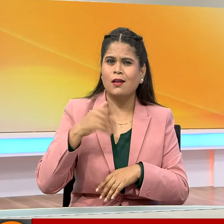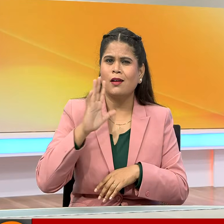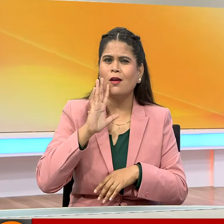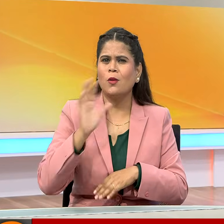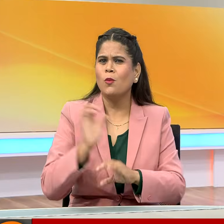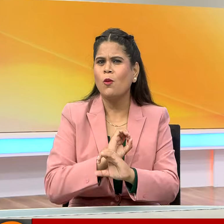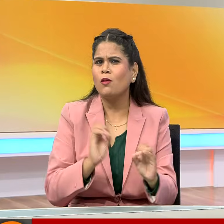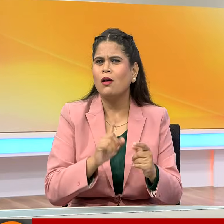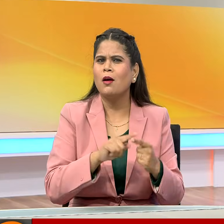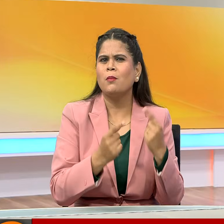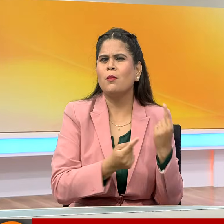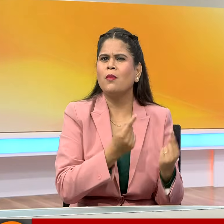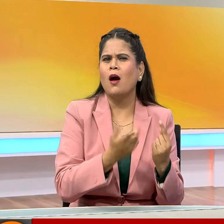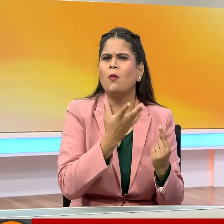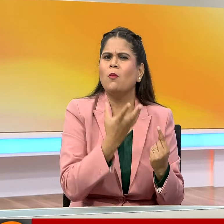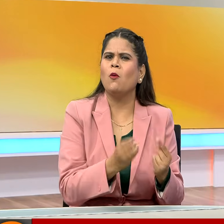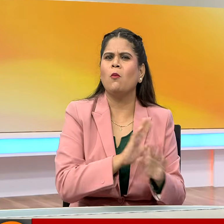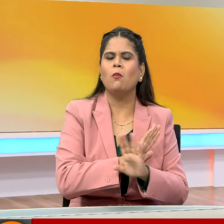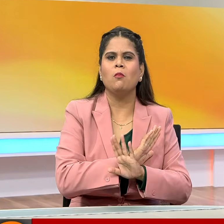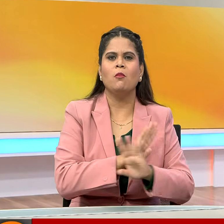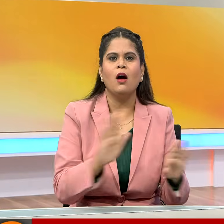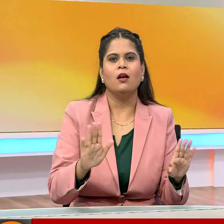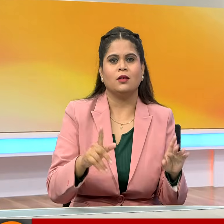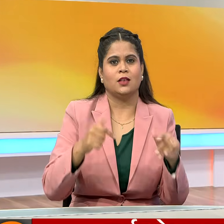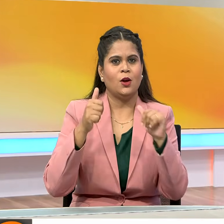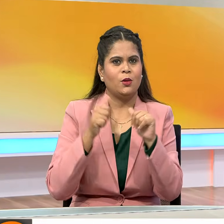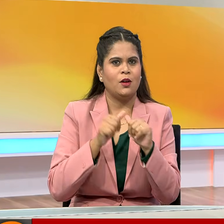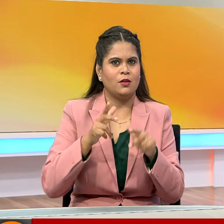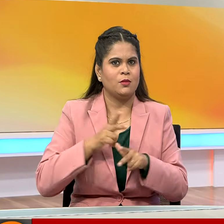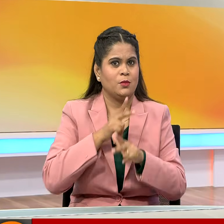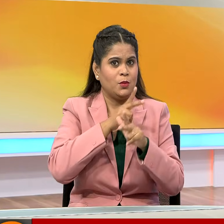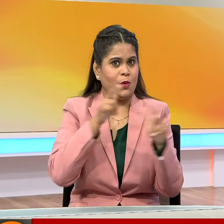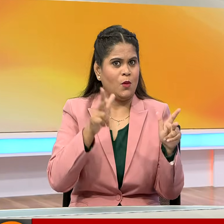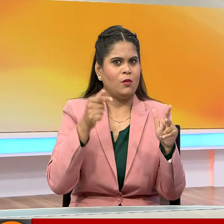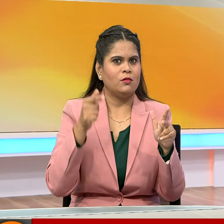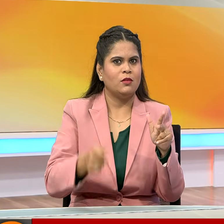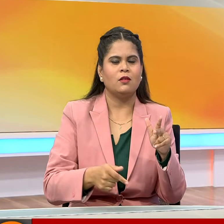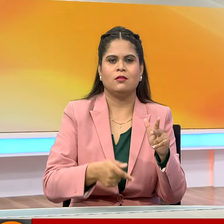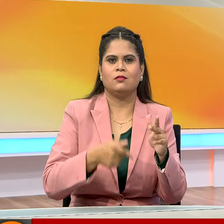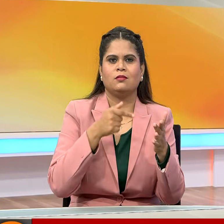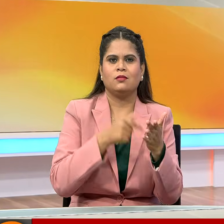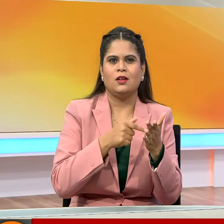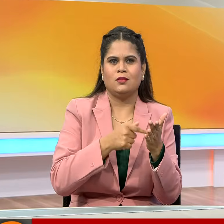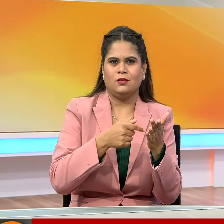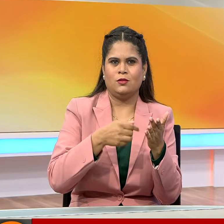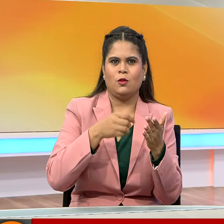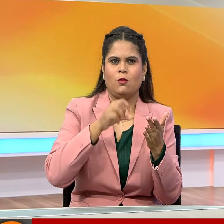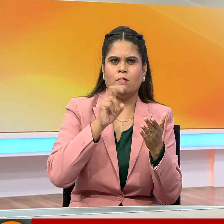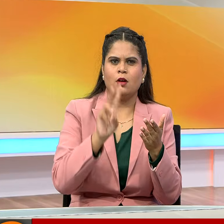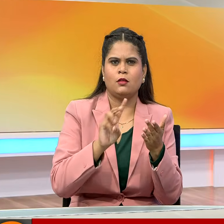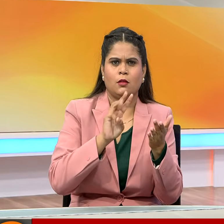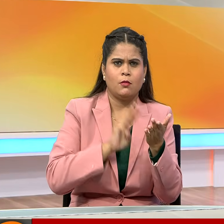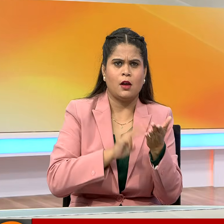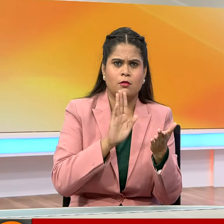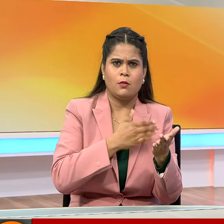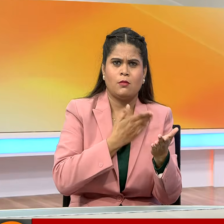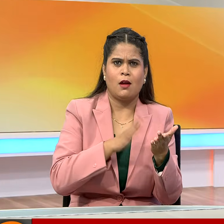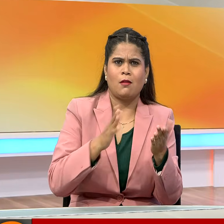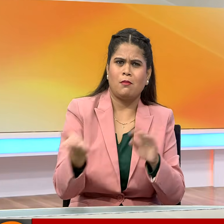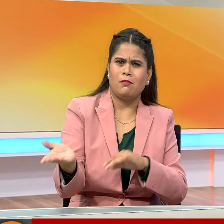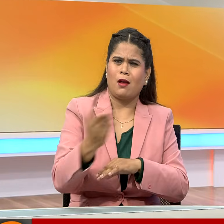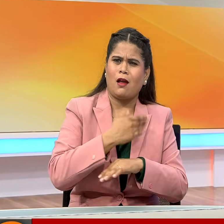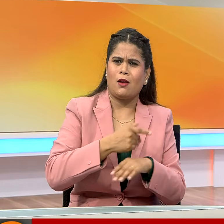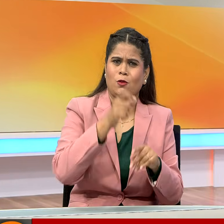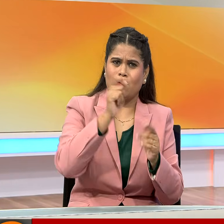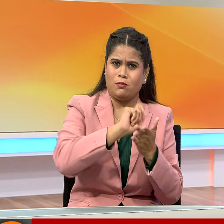महत्वपूर्ण है। अनुराग ठाकुर ने कहा कि वंदे मातरम के रचयिता बंकिम चंद्र चट्टोपाध्याय के अपमान की शुरुआत कांग्रेस के पुराने दौर से हुई